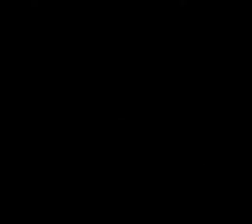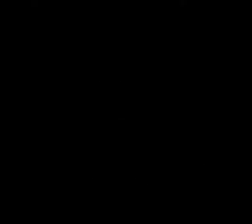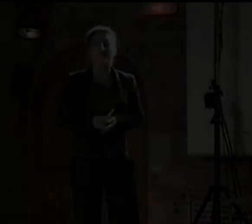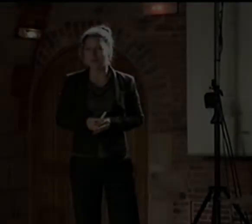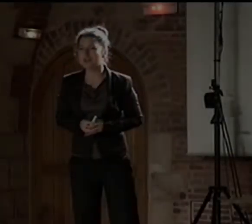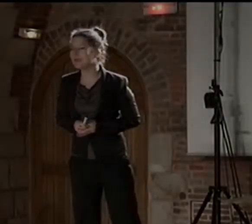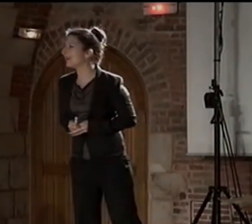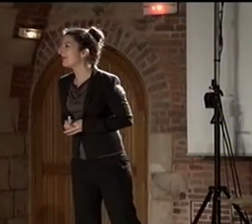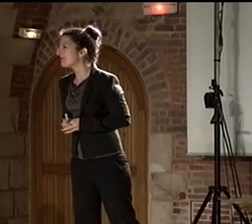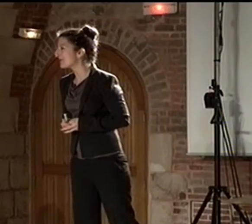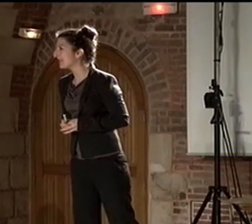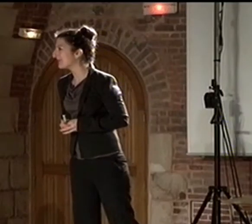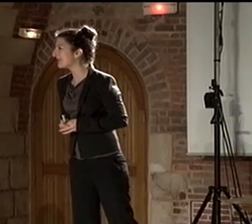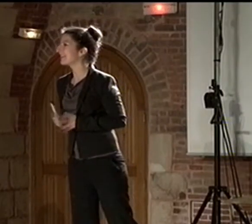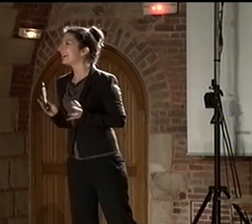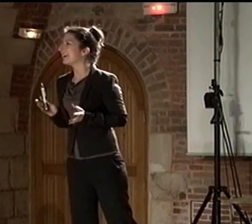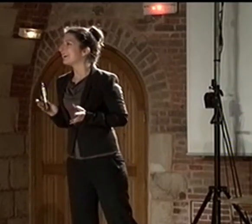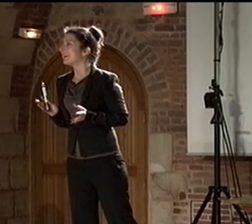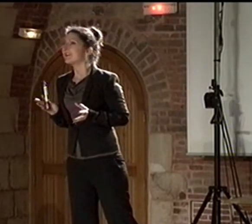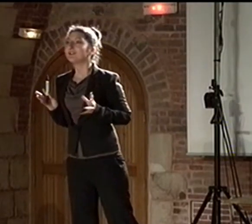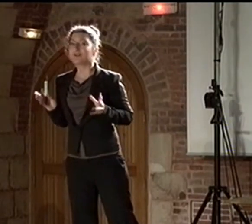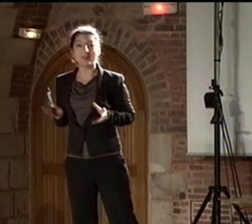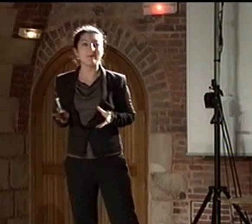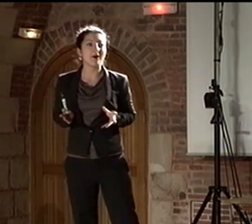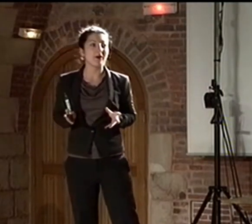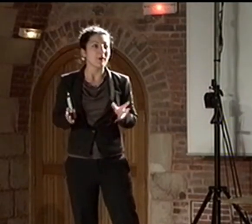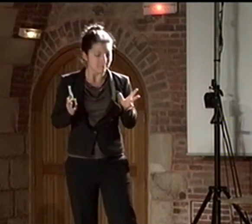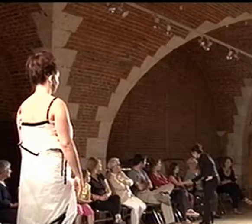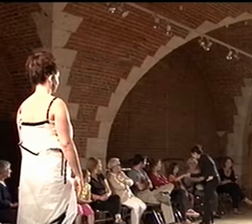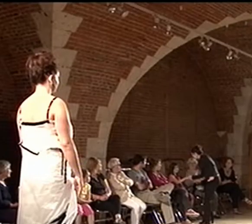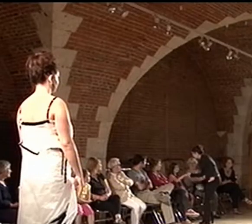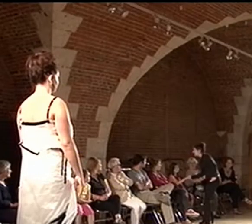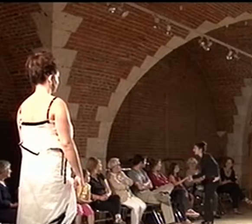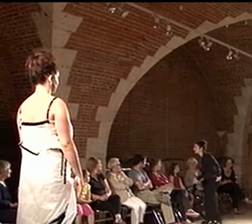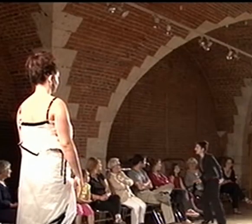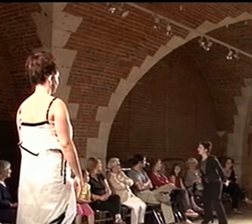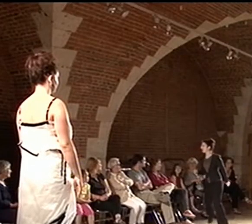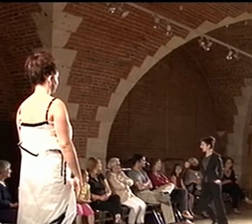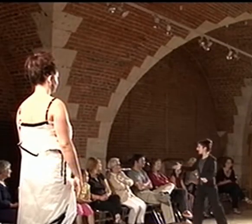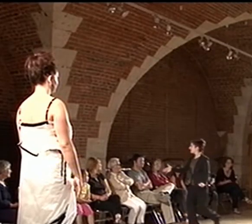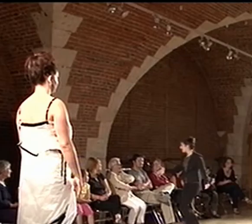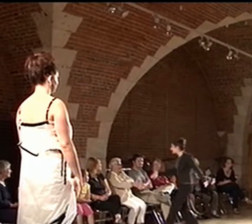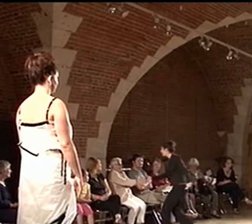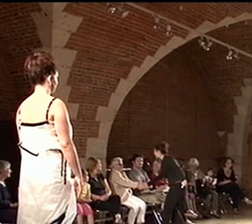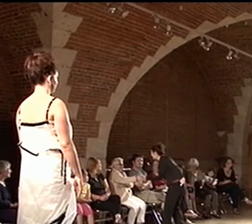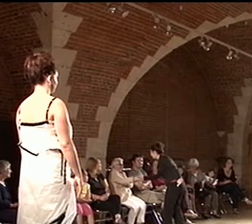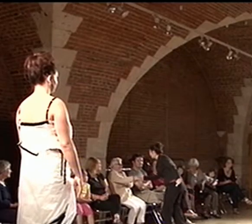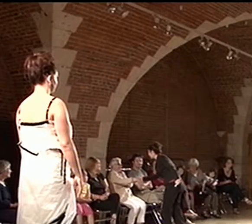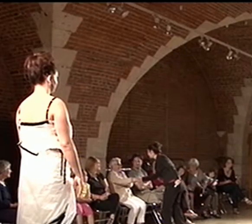Bonjour, bonjour à tous. Tout d'abord, merci beaucoup d'être venu aujourd'hui à cette réunion d